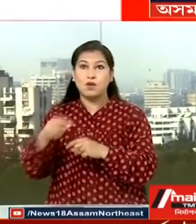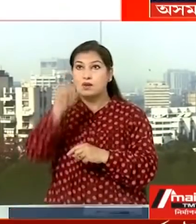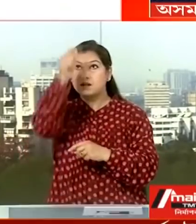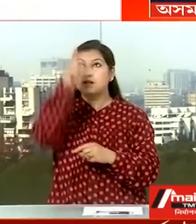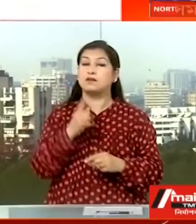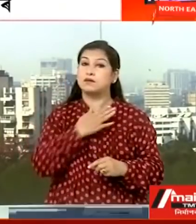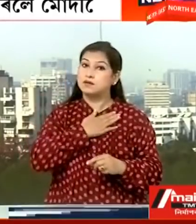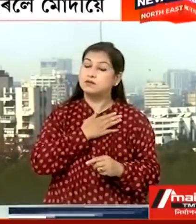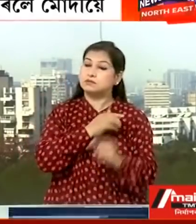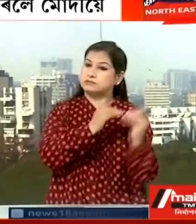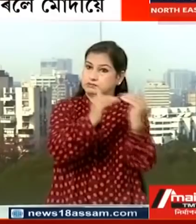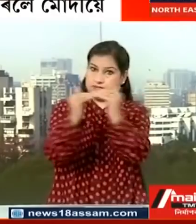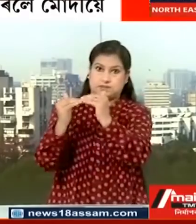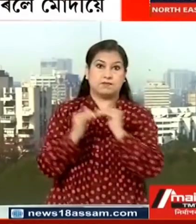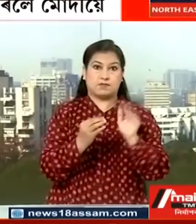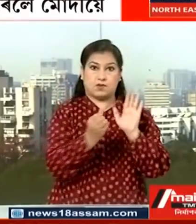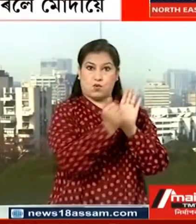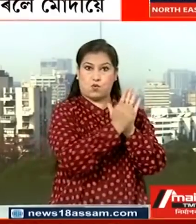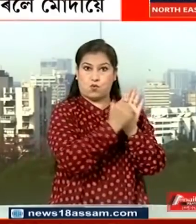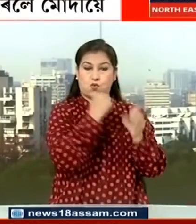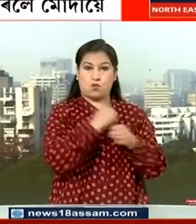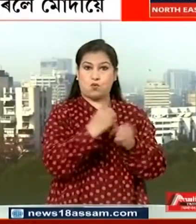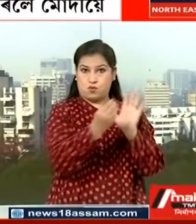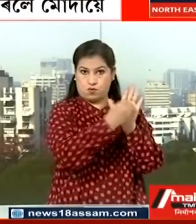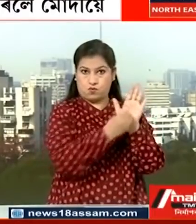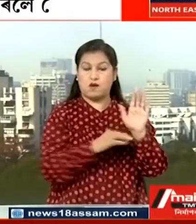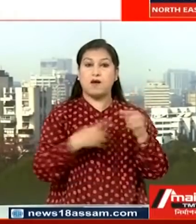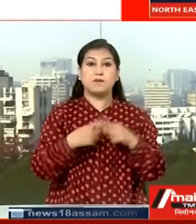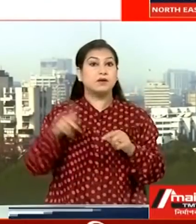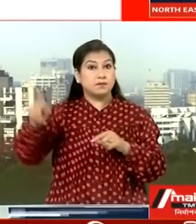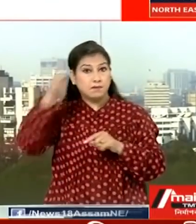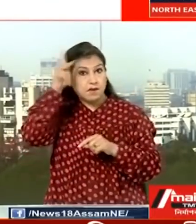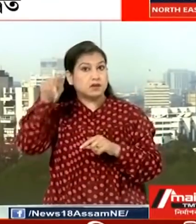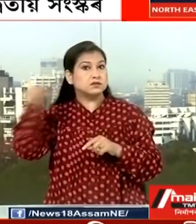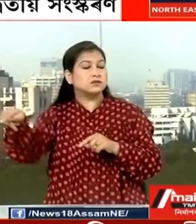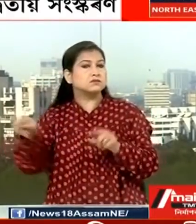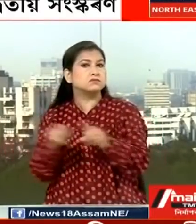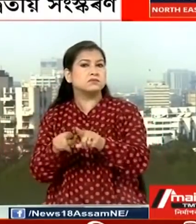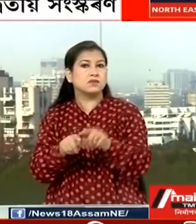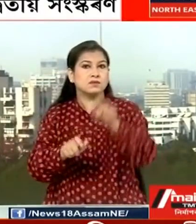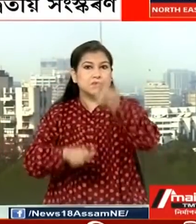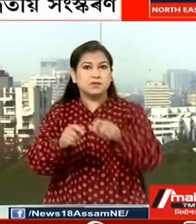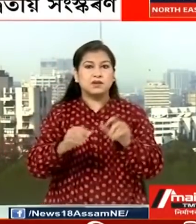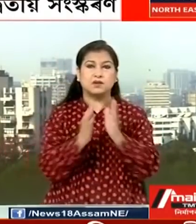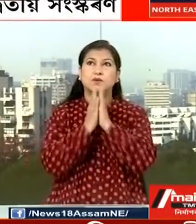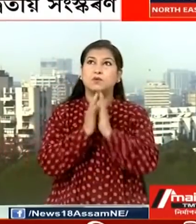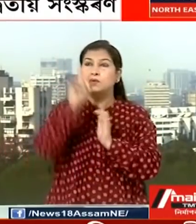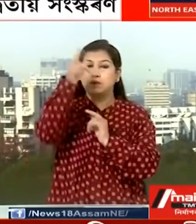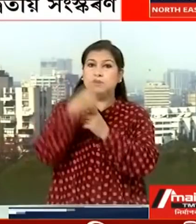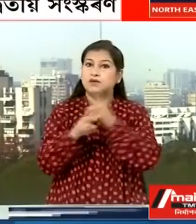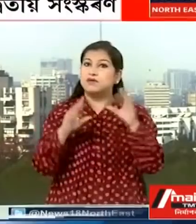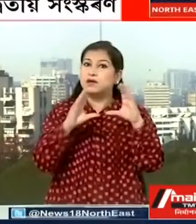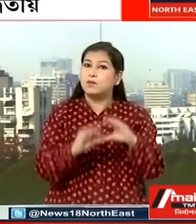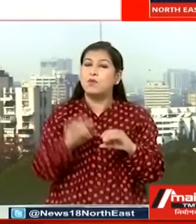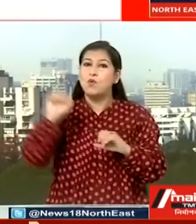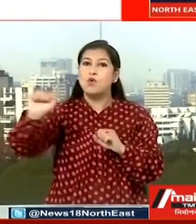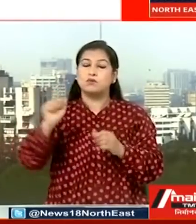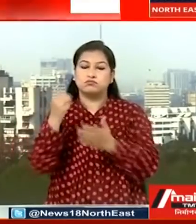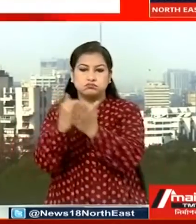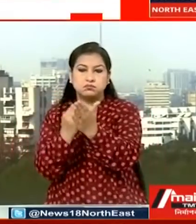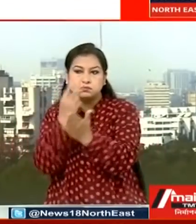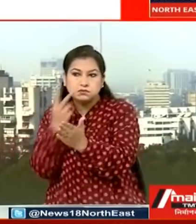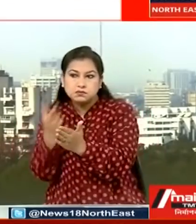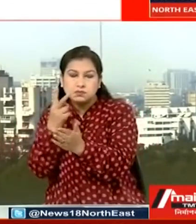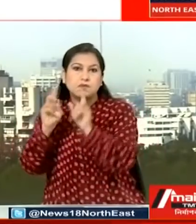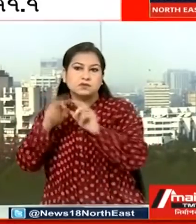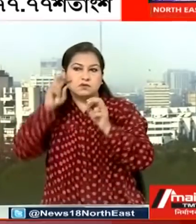अनुसार समान अधिकार दिए गए हैं, इससे पहले पाकिस्तानी प्रतिनिधियों को धार्मिक अल्पसंख्यकों को लेकर अपने सिस्टम और रिकॉर्ड की